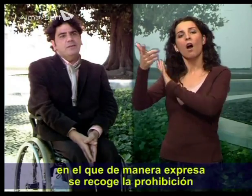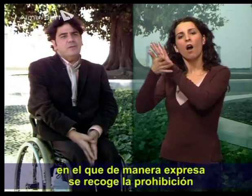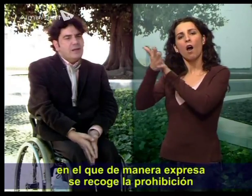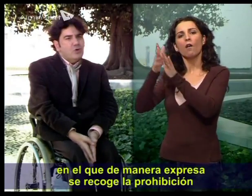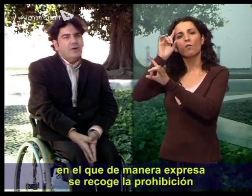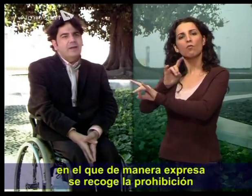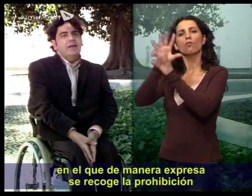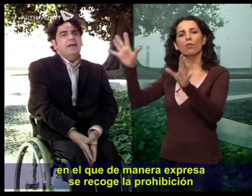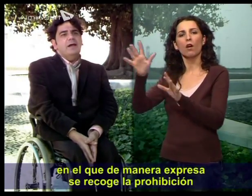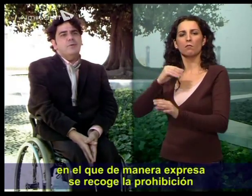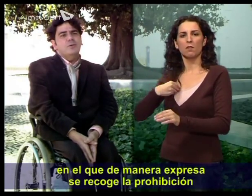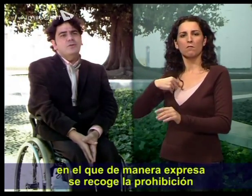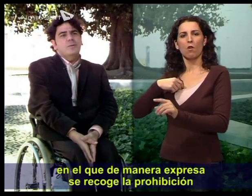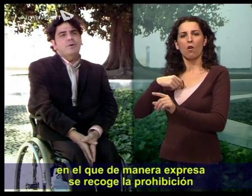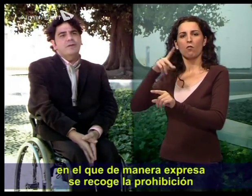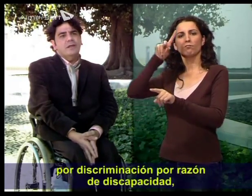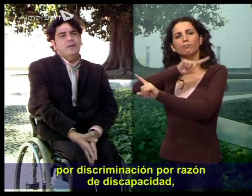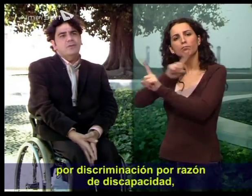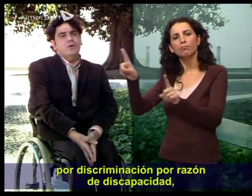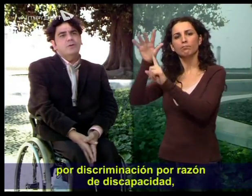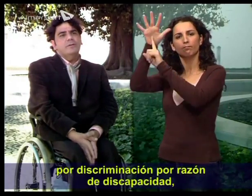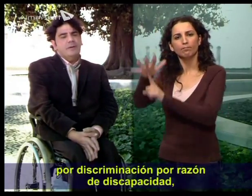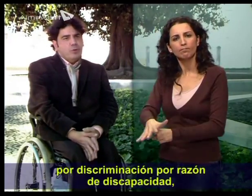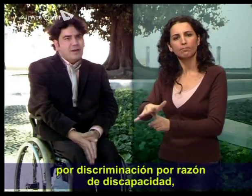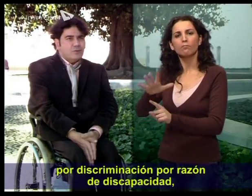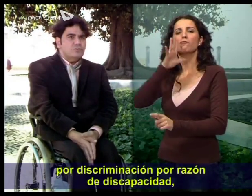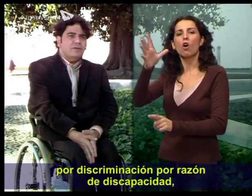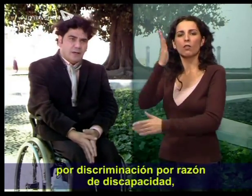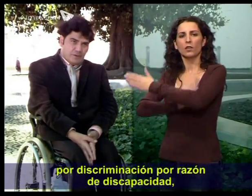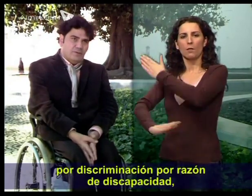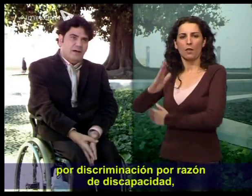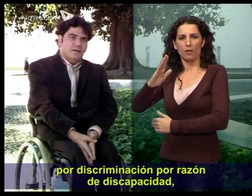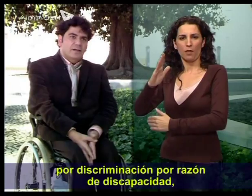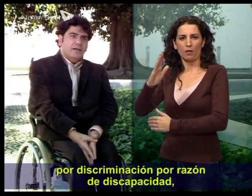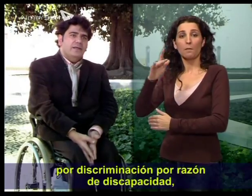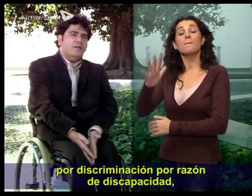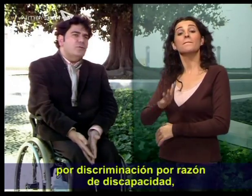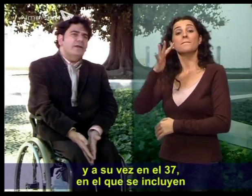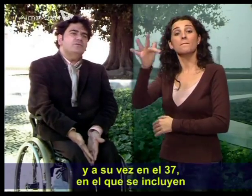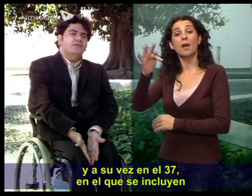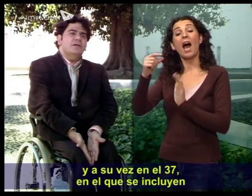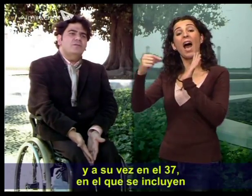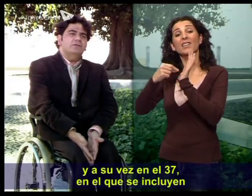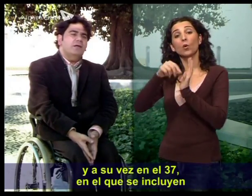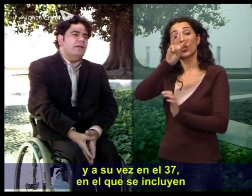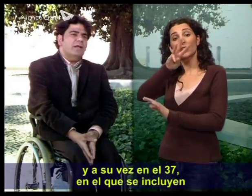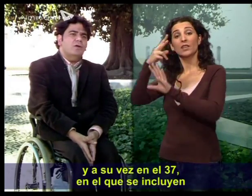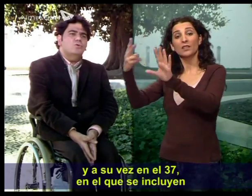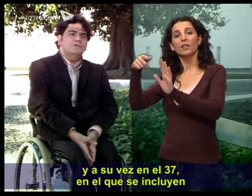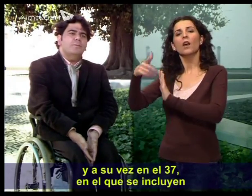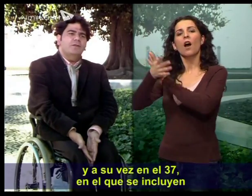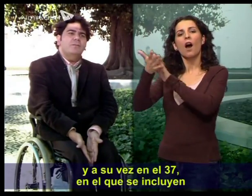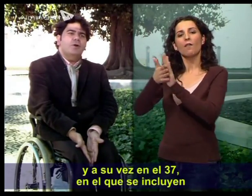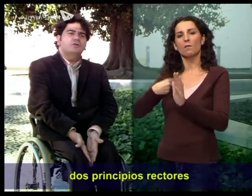manera expresa se recoge la prohibición por discriminación por razón de discapacidad. Y a su vez en el 37, en el